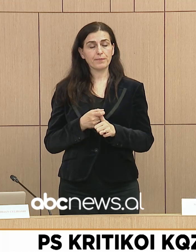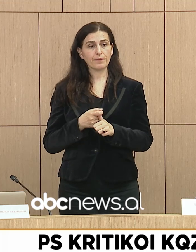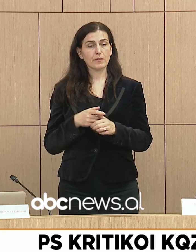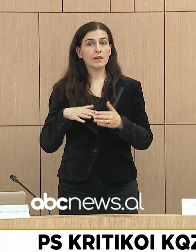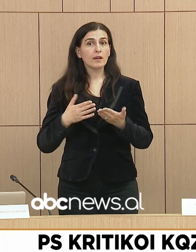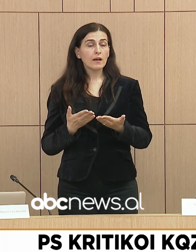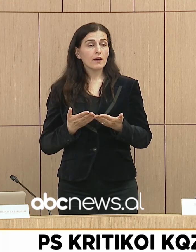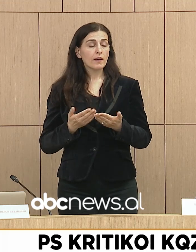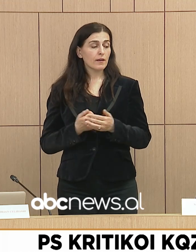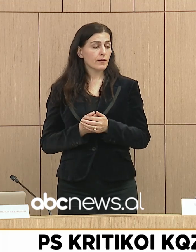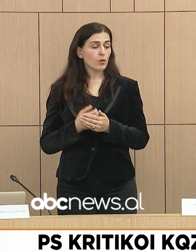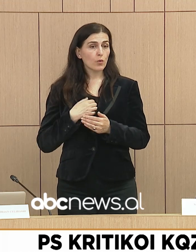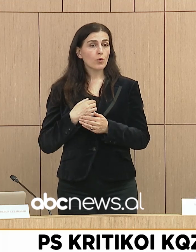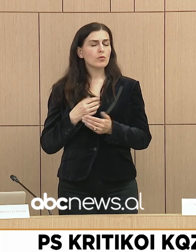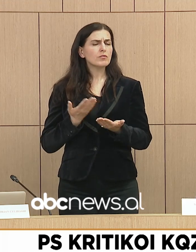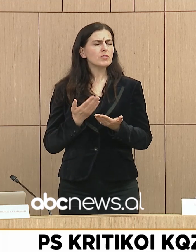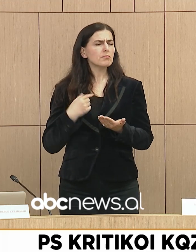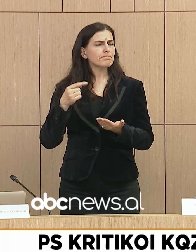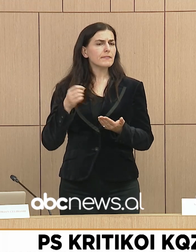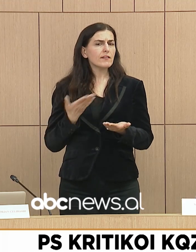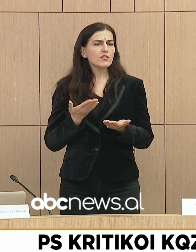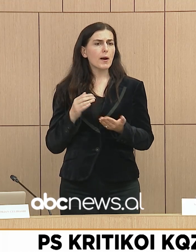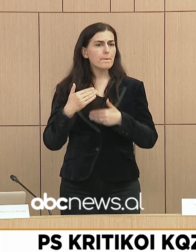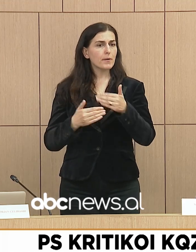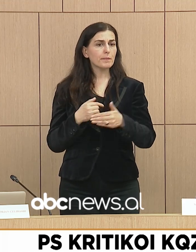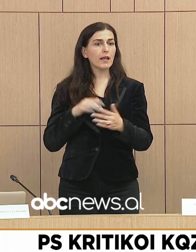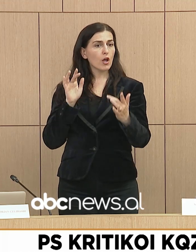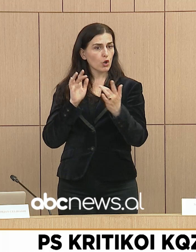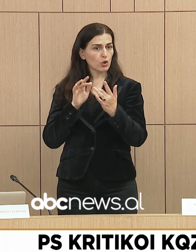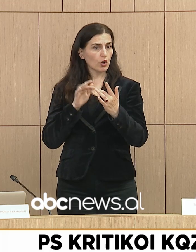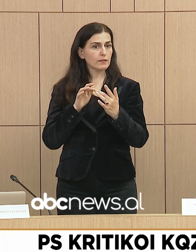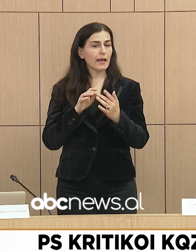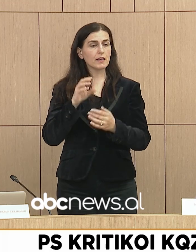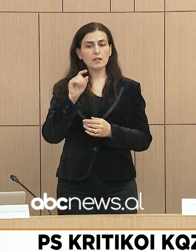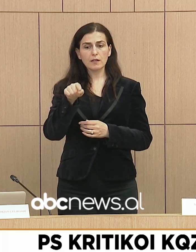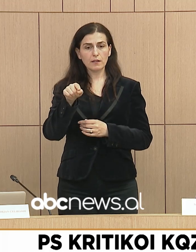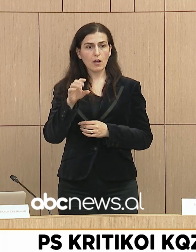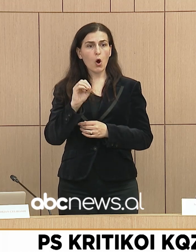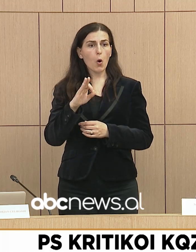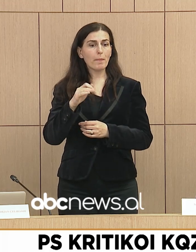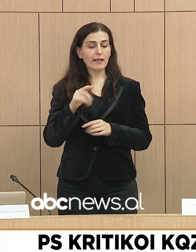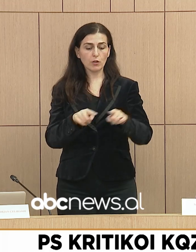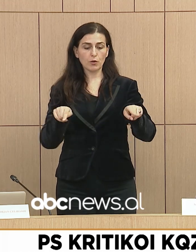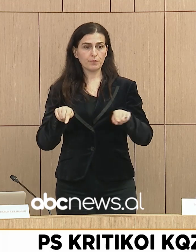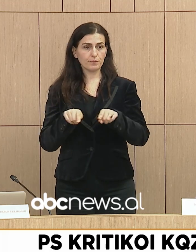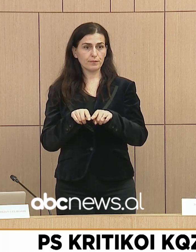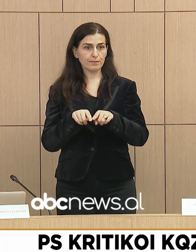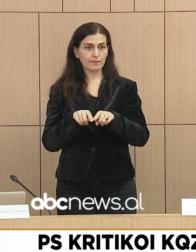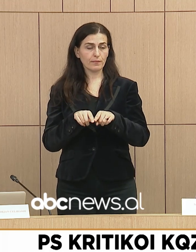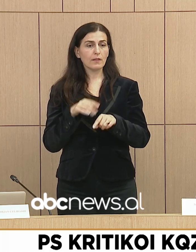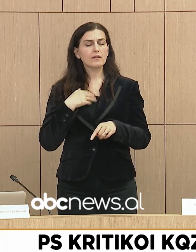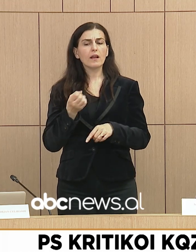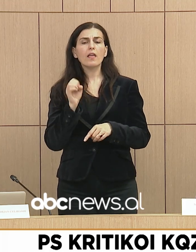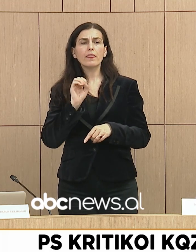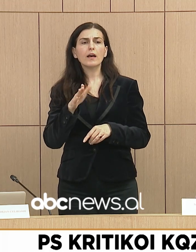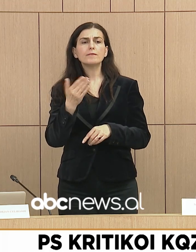biometrikisht. Dhe ajo çfarë kemi bërë është kemi kontaktuar me operatorët dhe i kemi